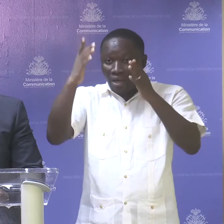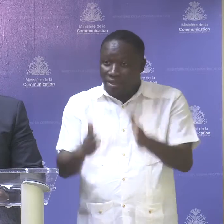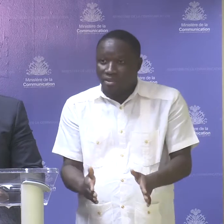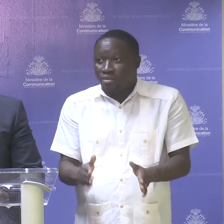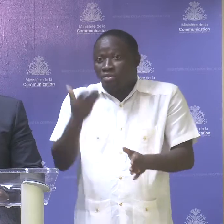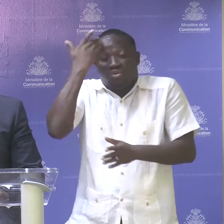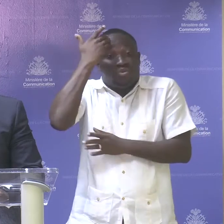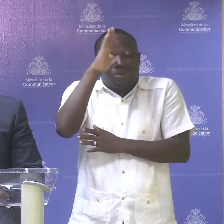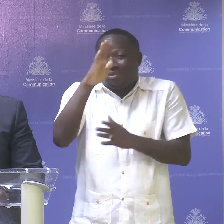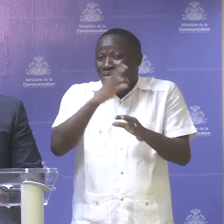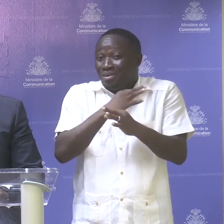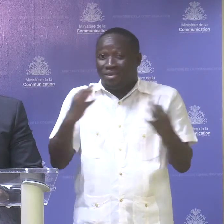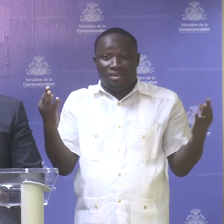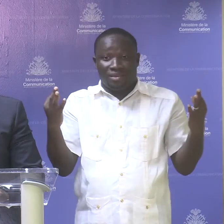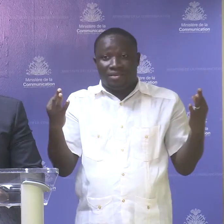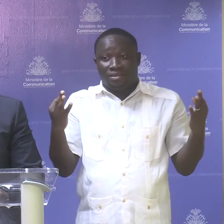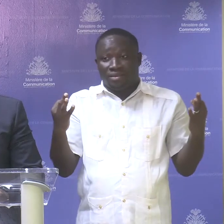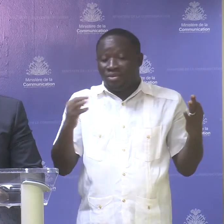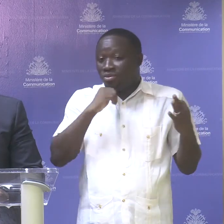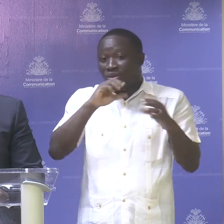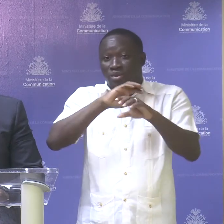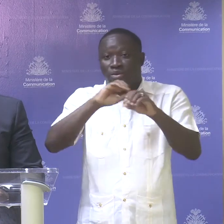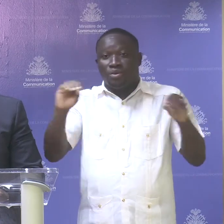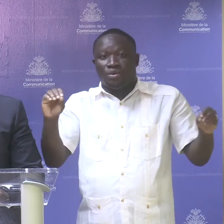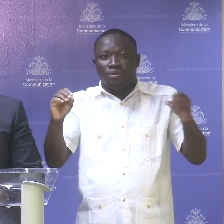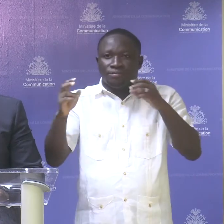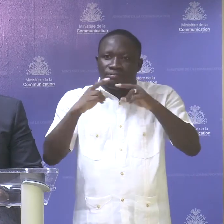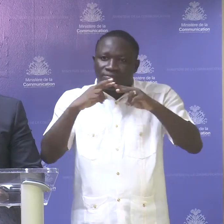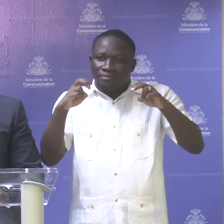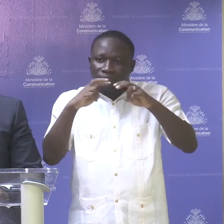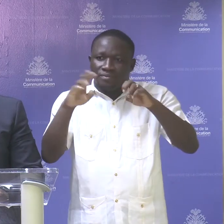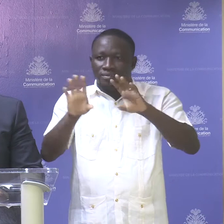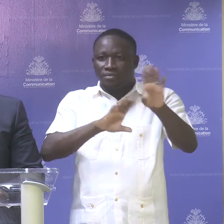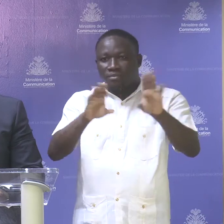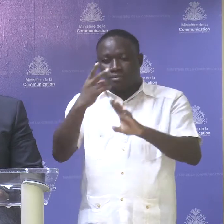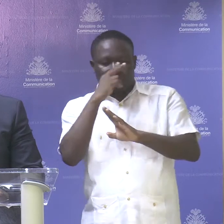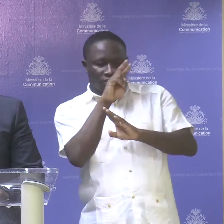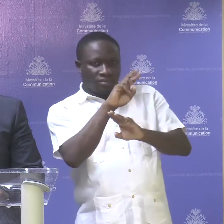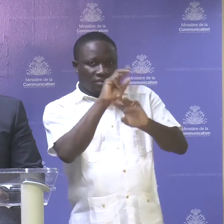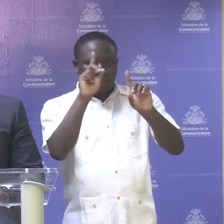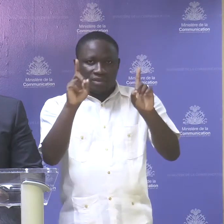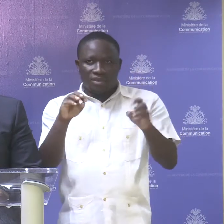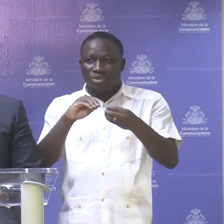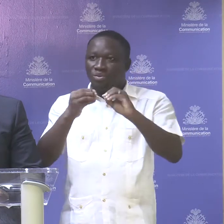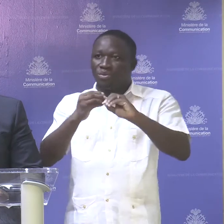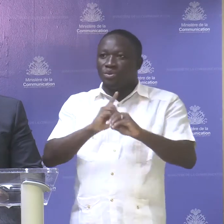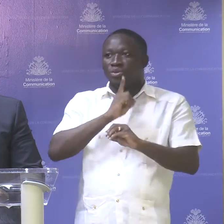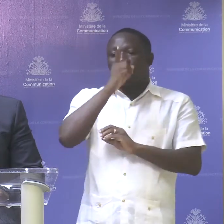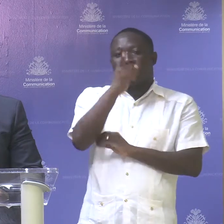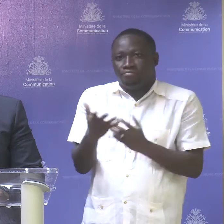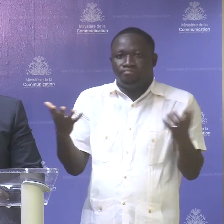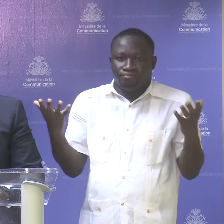vraiment nous avons une base formelle, donc une base de données, pour nous capables vraiment regarder est-ce que ce chiffre est là, le réel, ça n'a